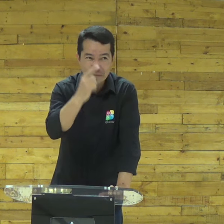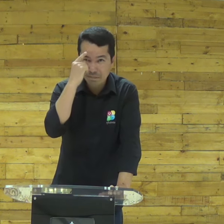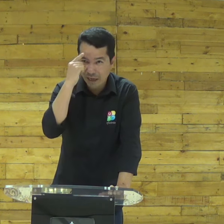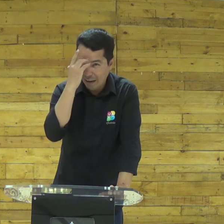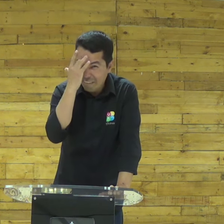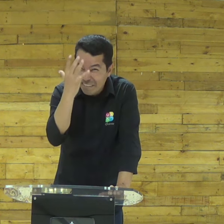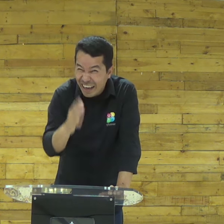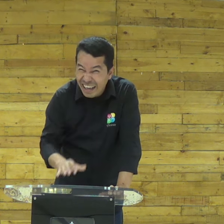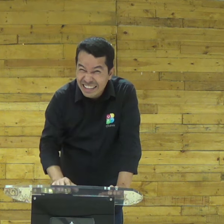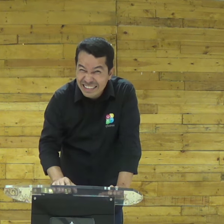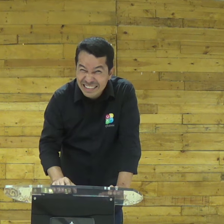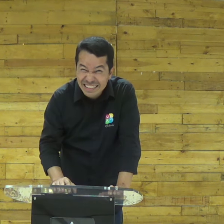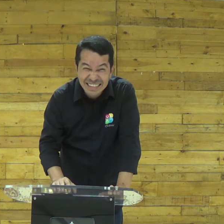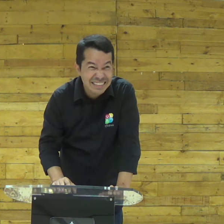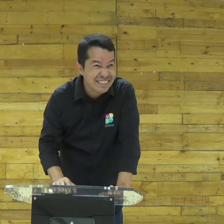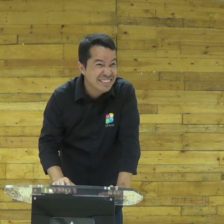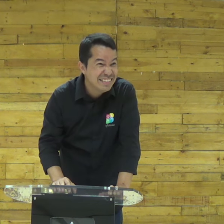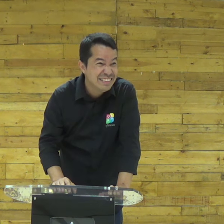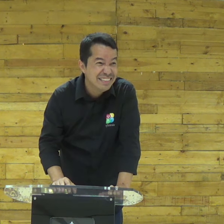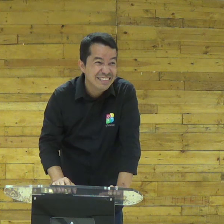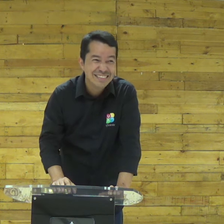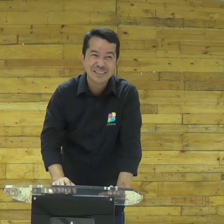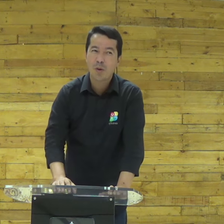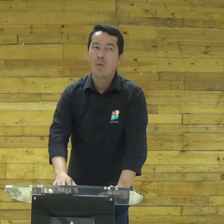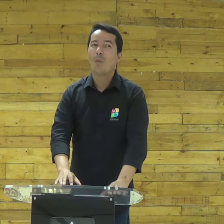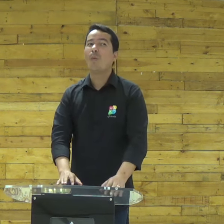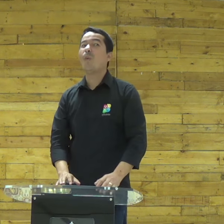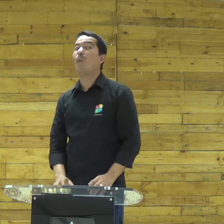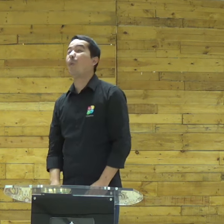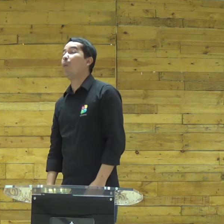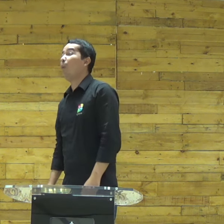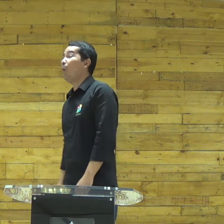mandamentos você acha que é fácil